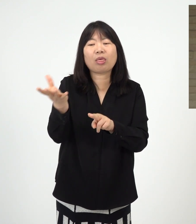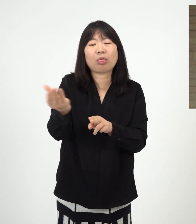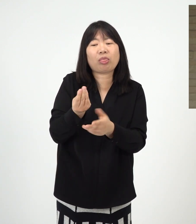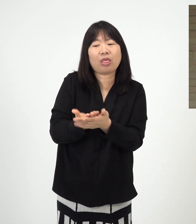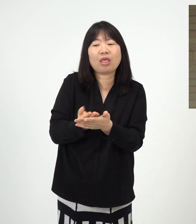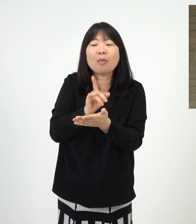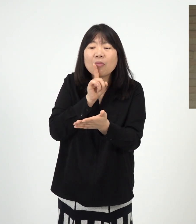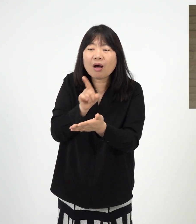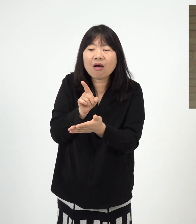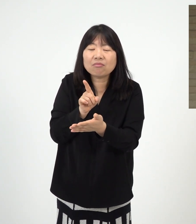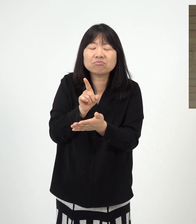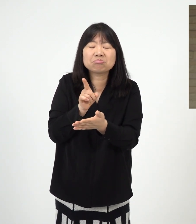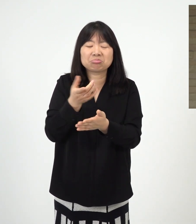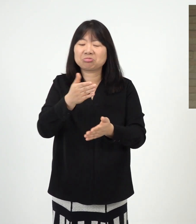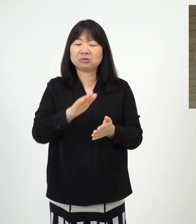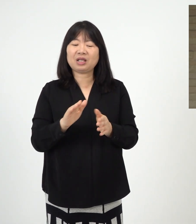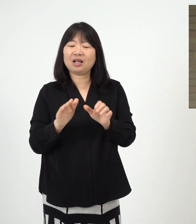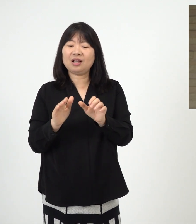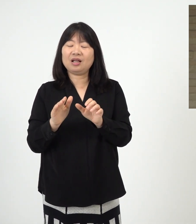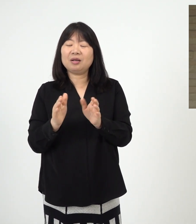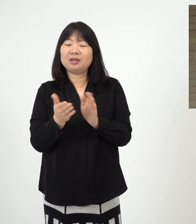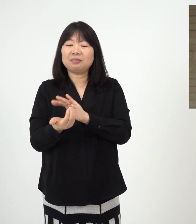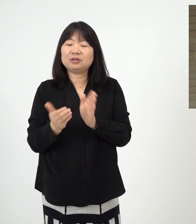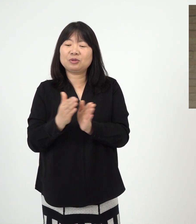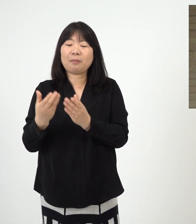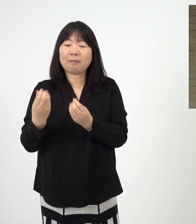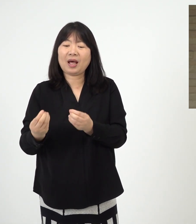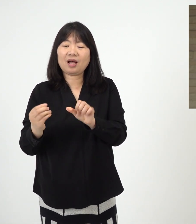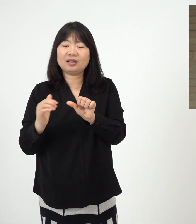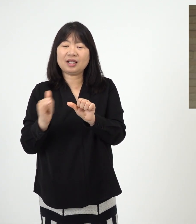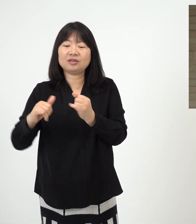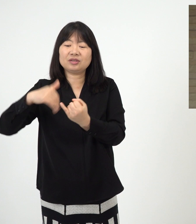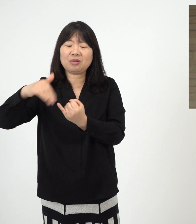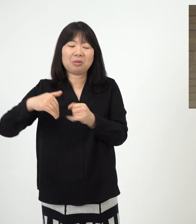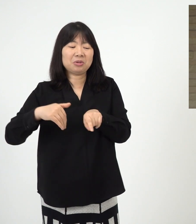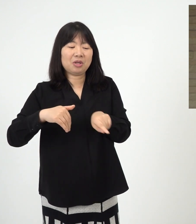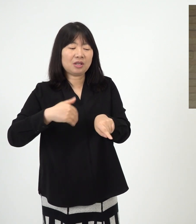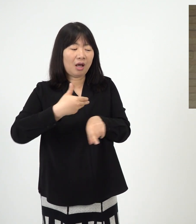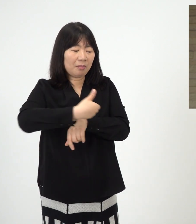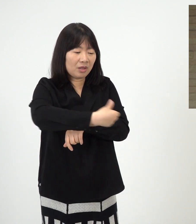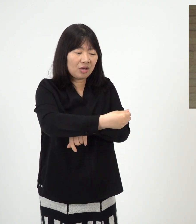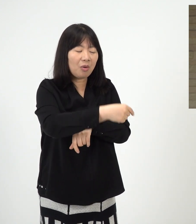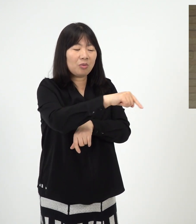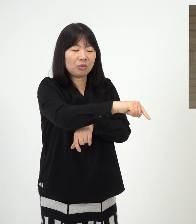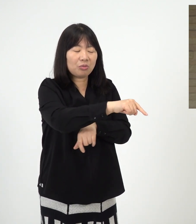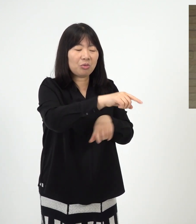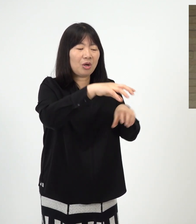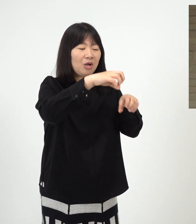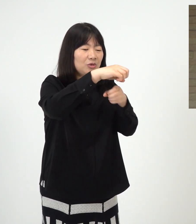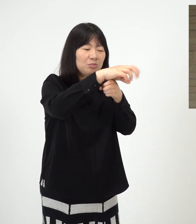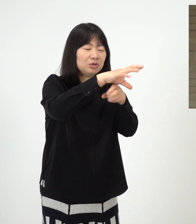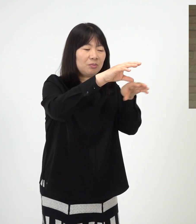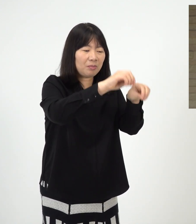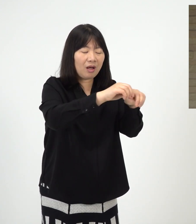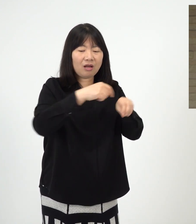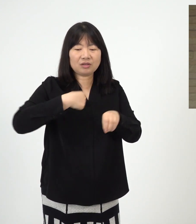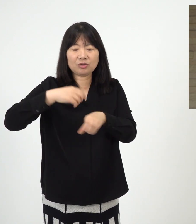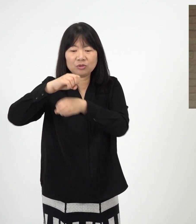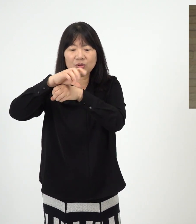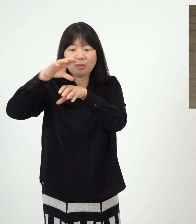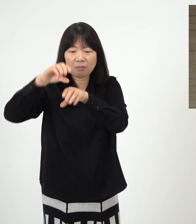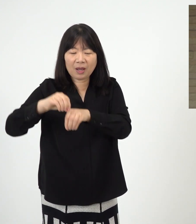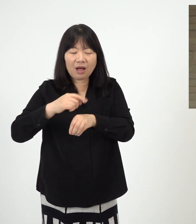나도 낭패를 당할 소지가 있으니 그러지 말고 빨리